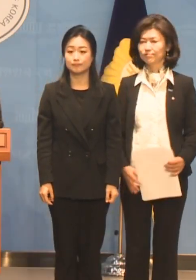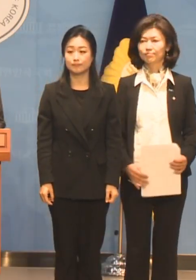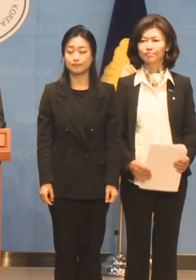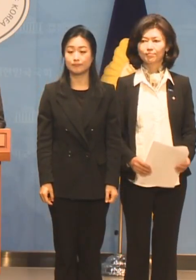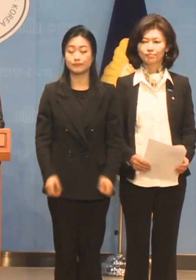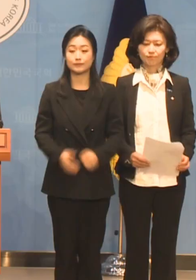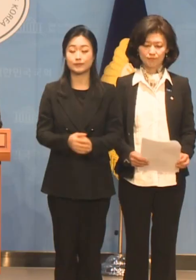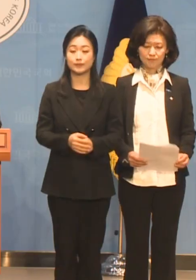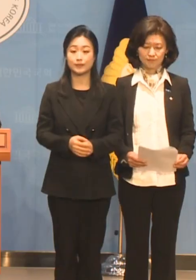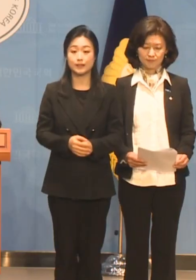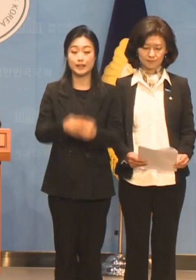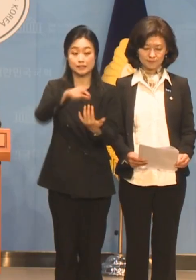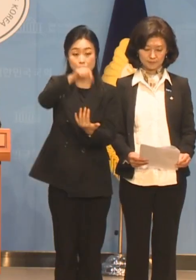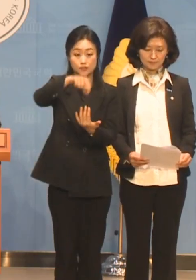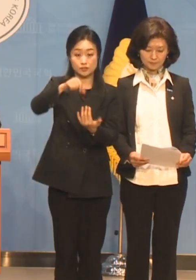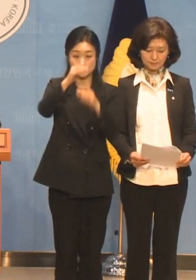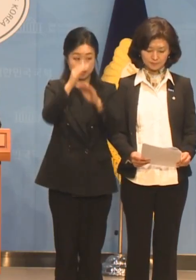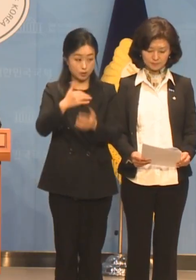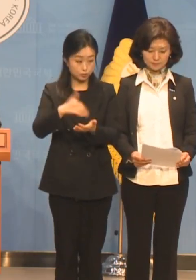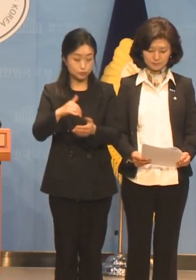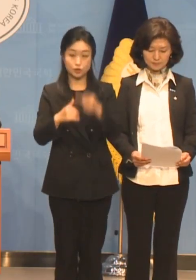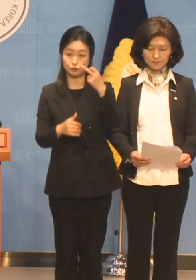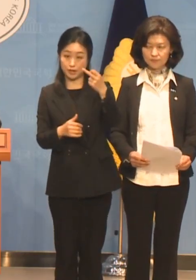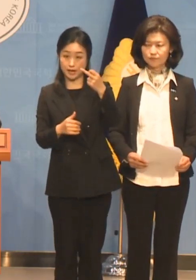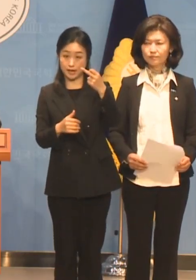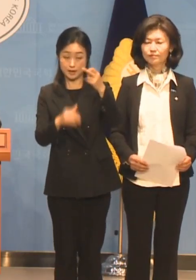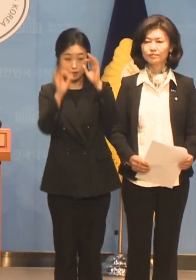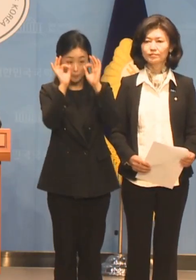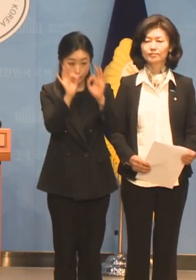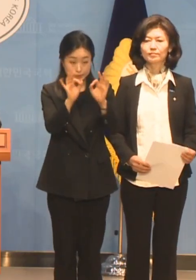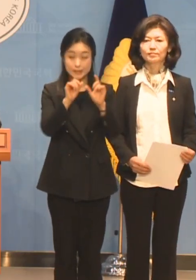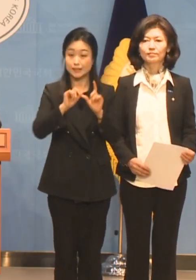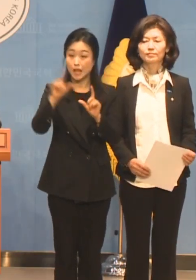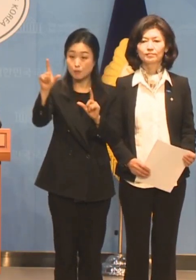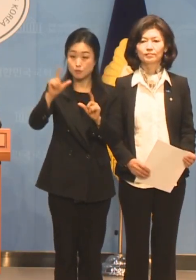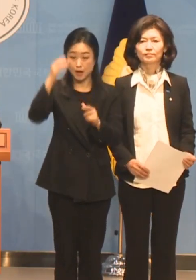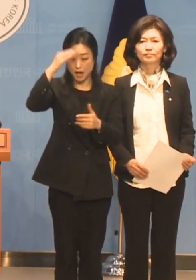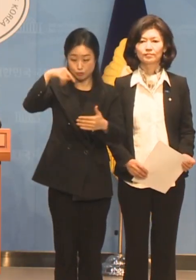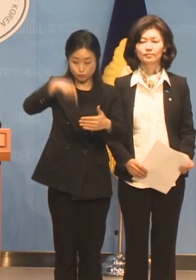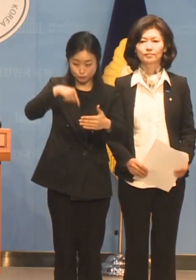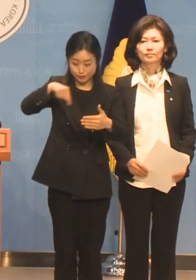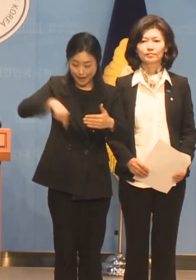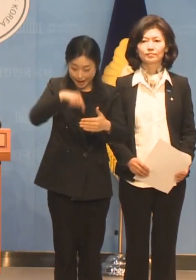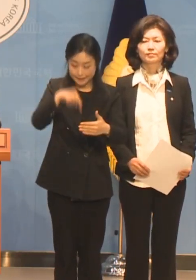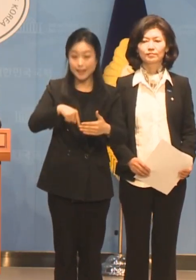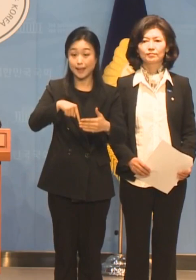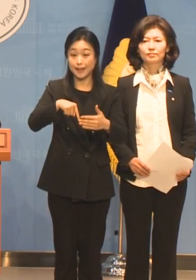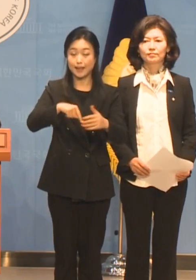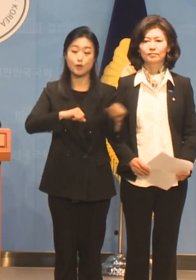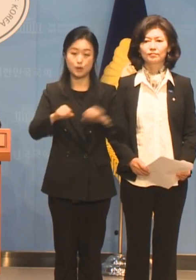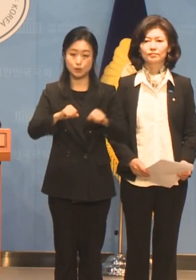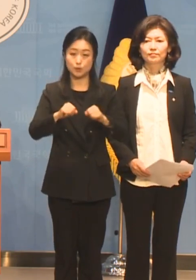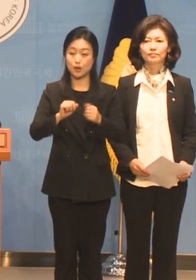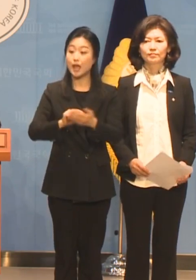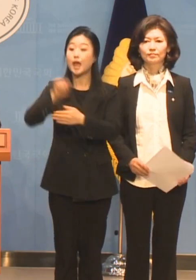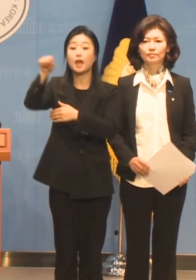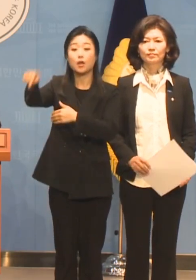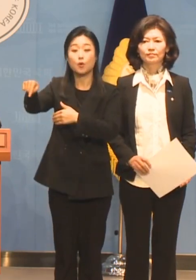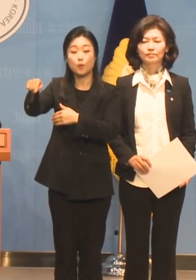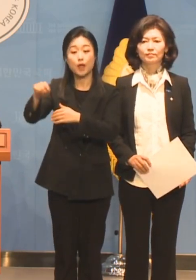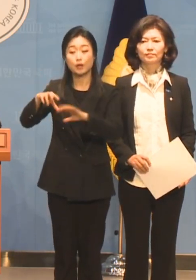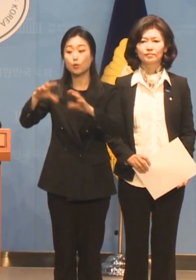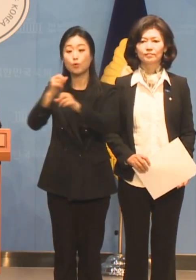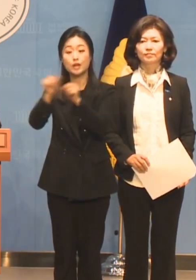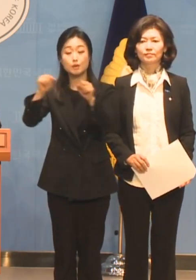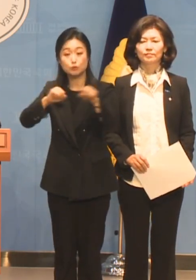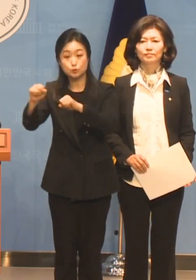특히 이번에 선정된 12개 사건은 대부분이 국내에서 전개된 운동들로 해외에서의 독립운동은